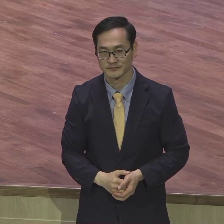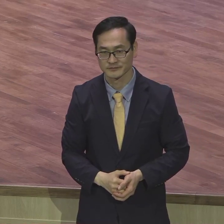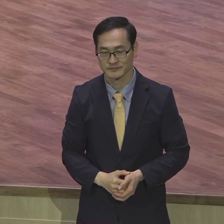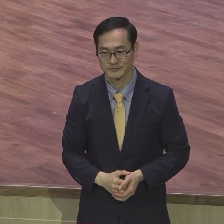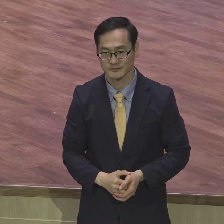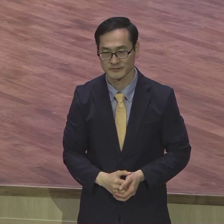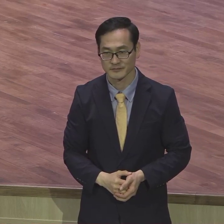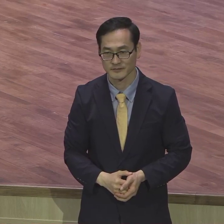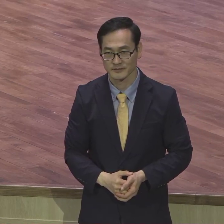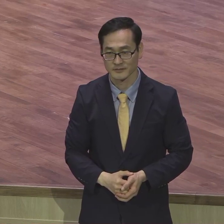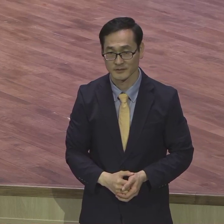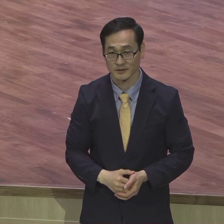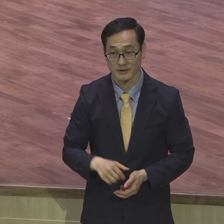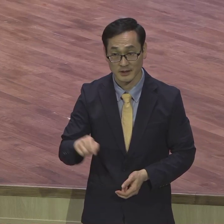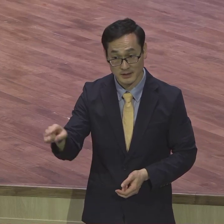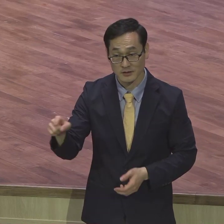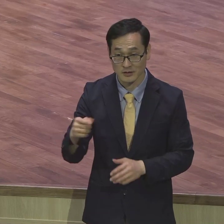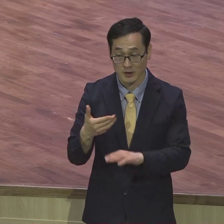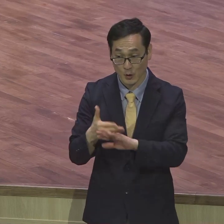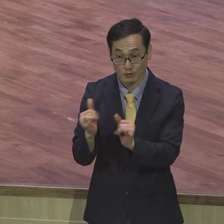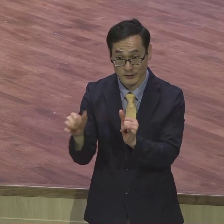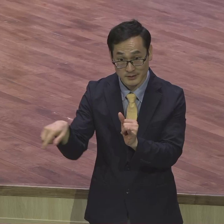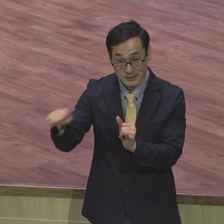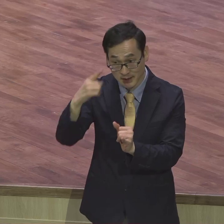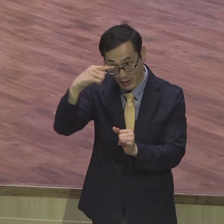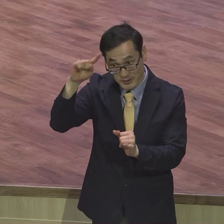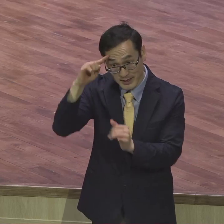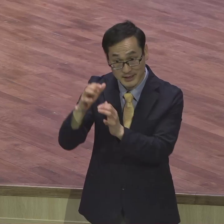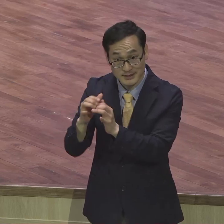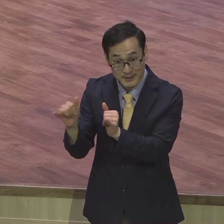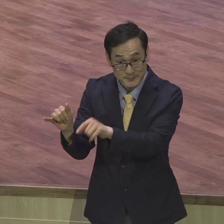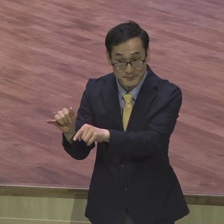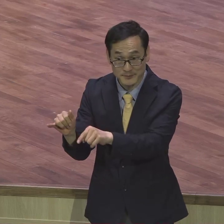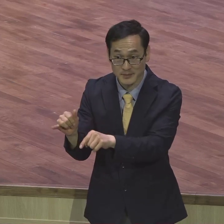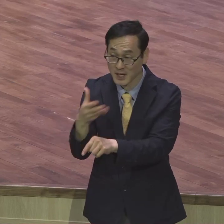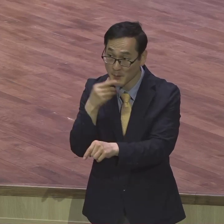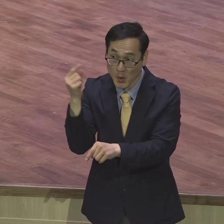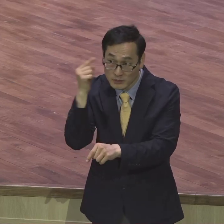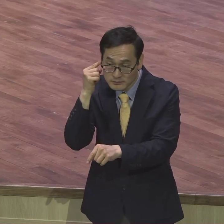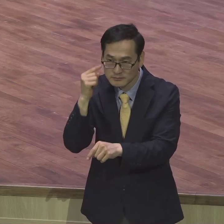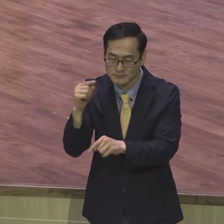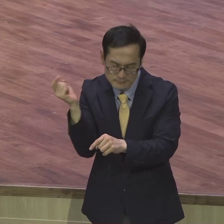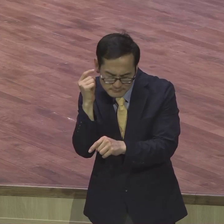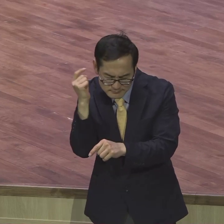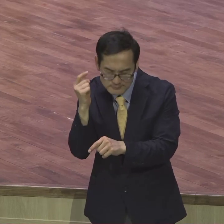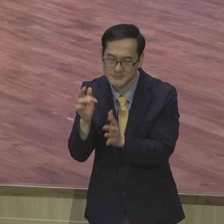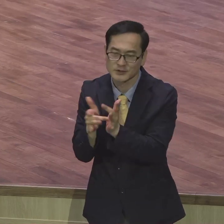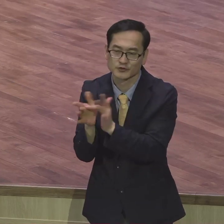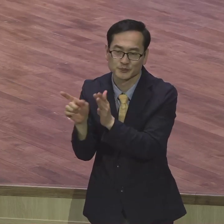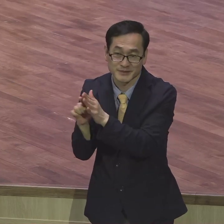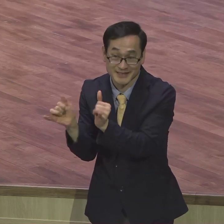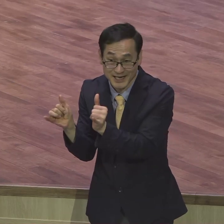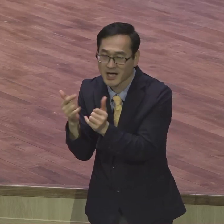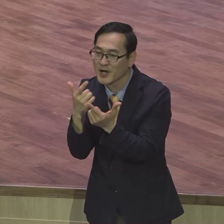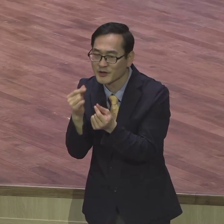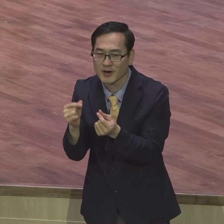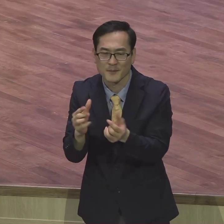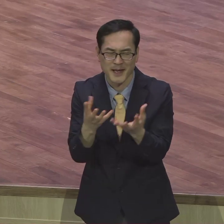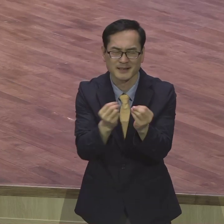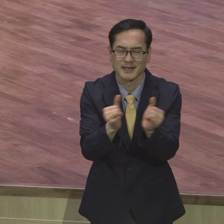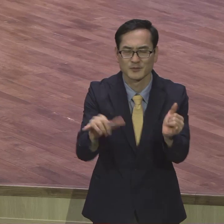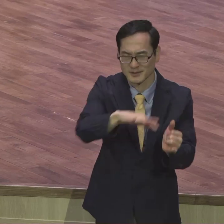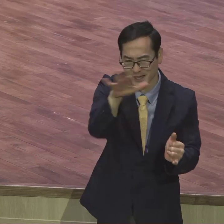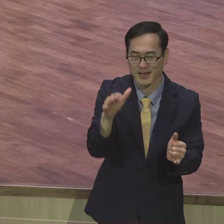자유 참 해방을 누리는 이 기쁨을 여러분 모르는 사람들에 증거하는 증인들 다 되시기를 제모로 축복합니다. 결론이